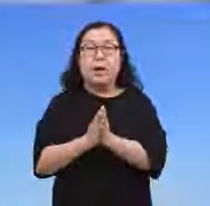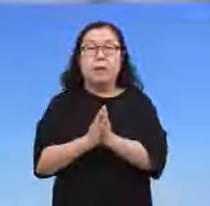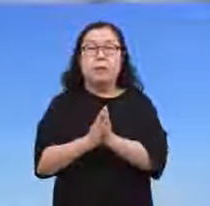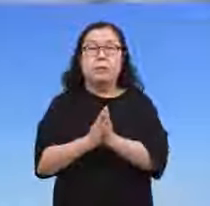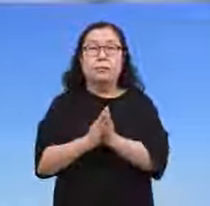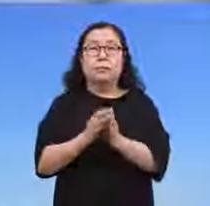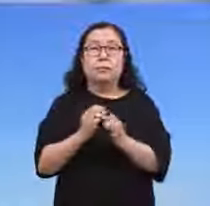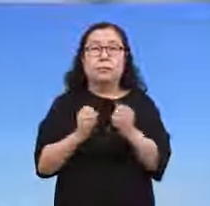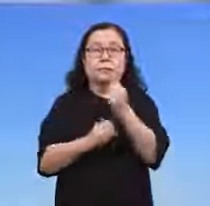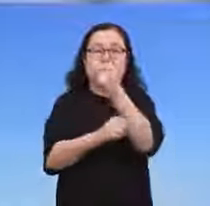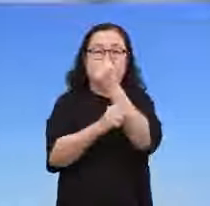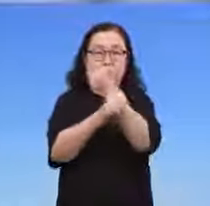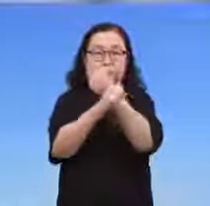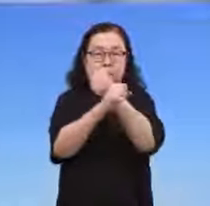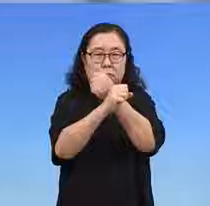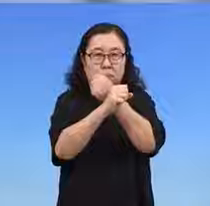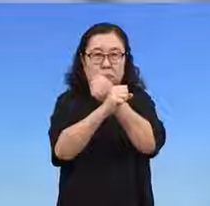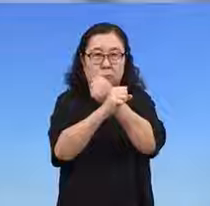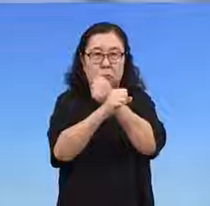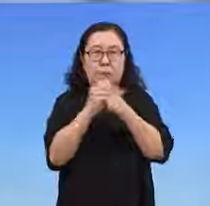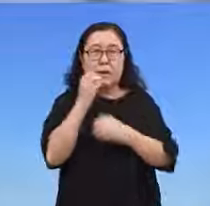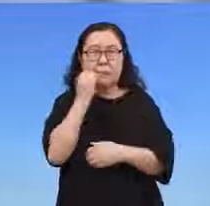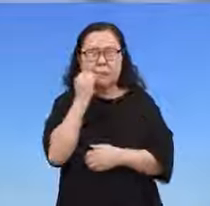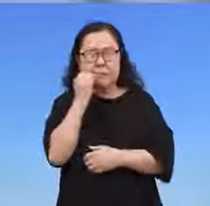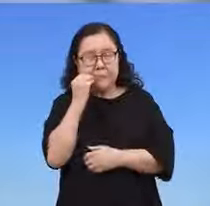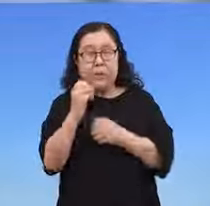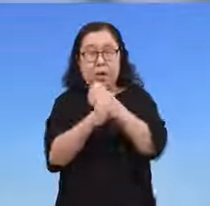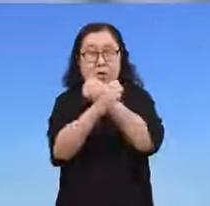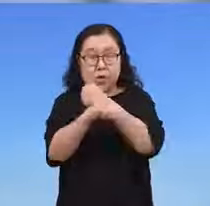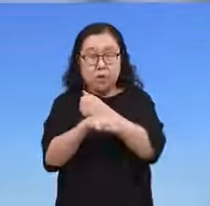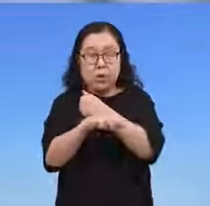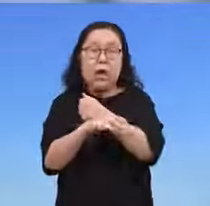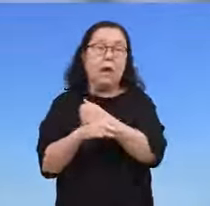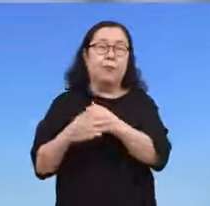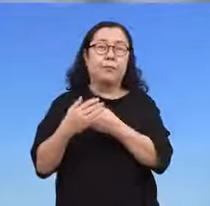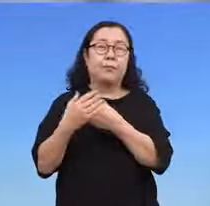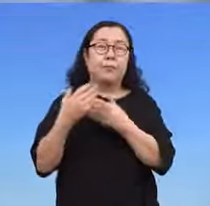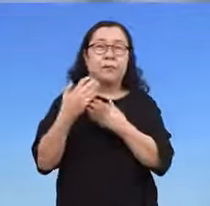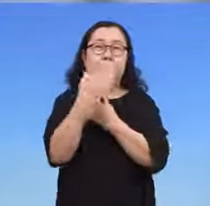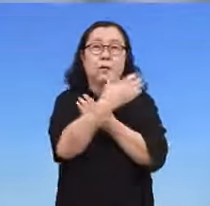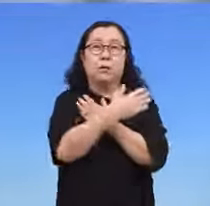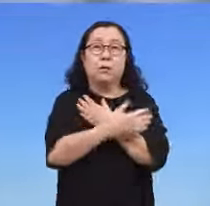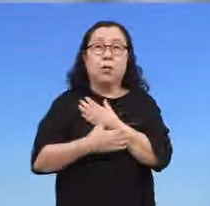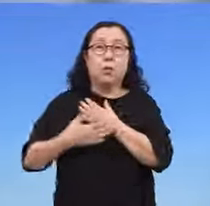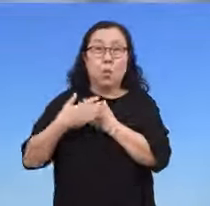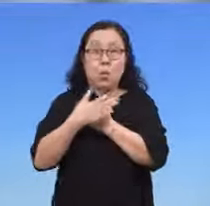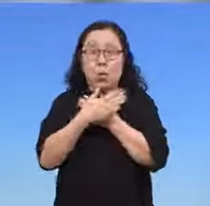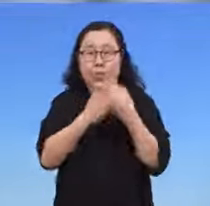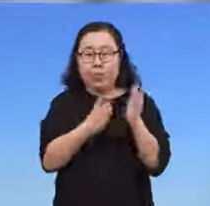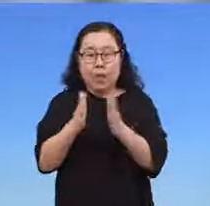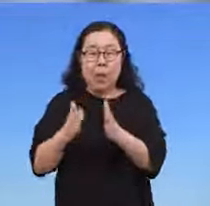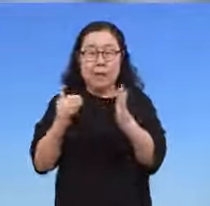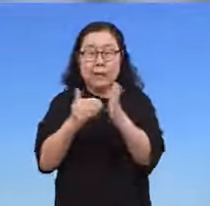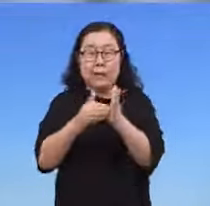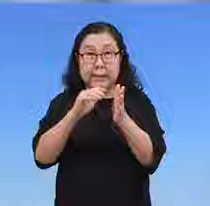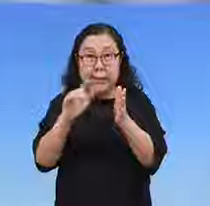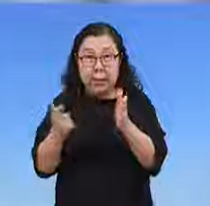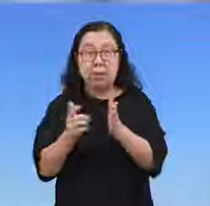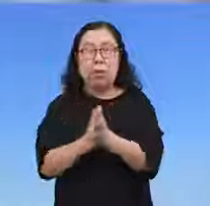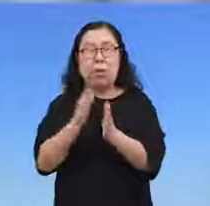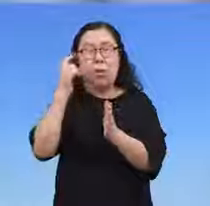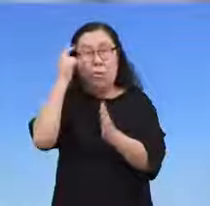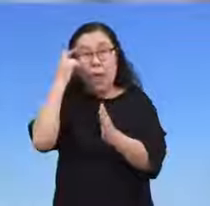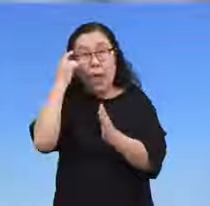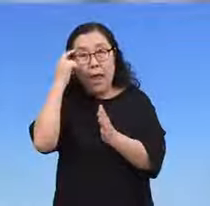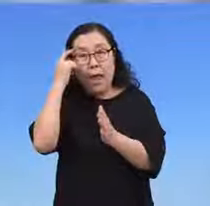통해서 하나님과의 소통을 강조하는 말씀으로 연결이 되는가? 성령 안에서 기도하고 이